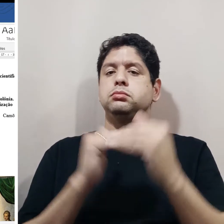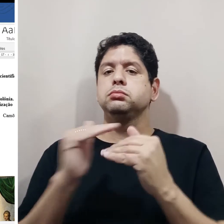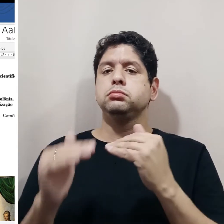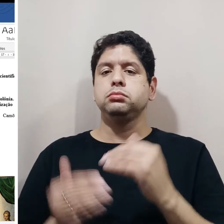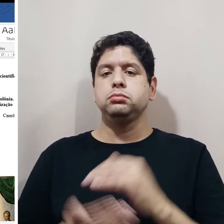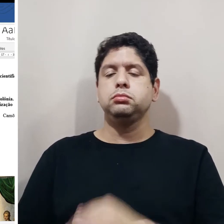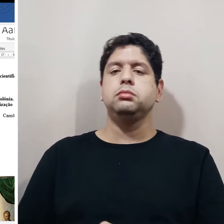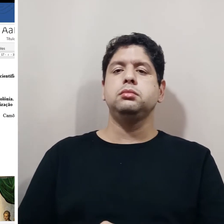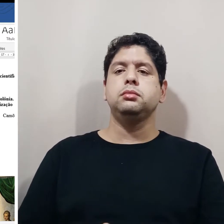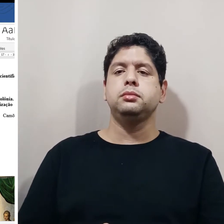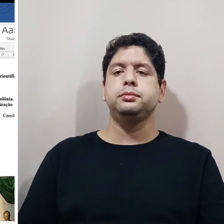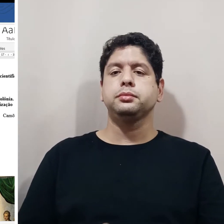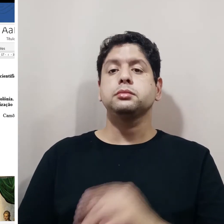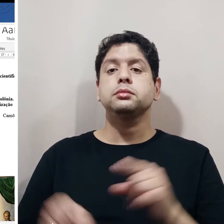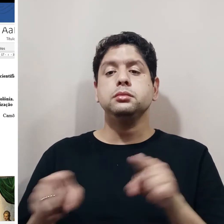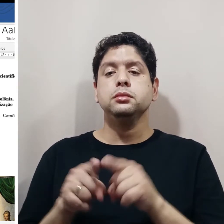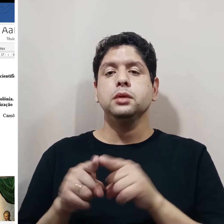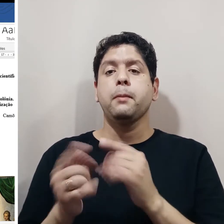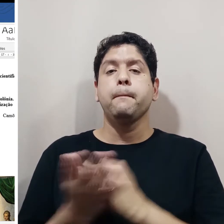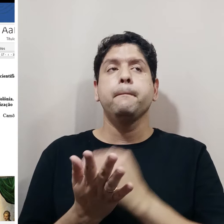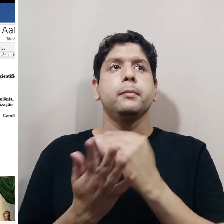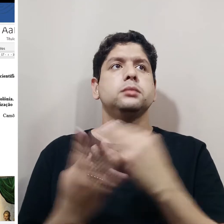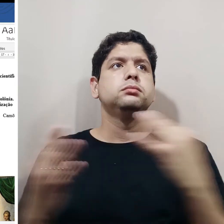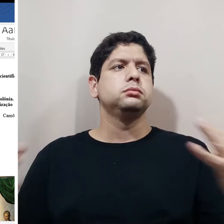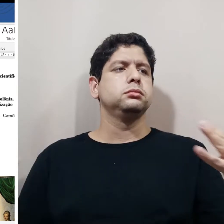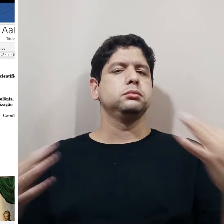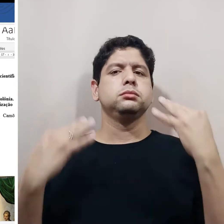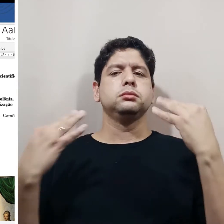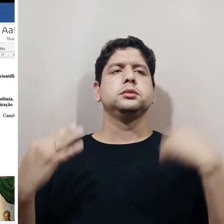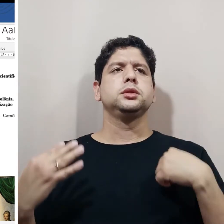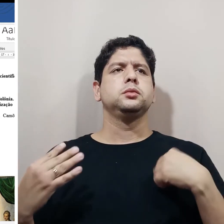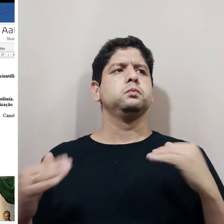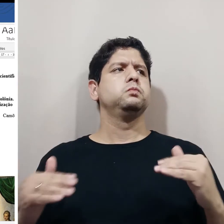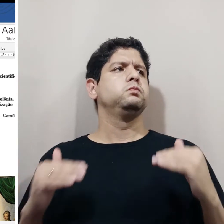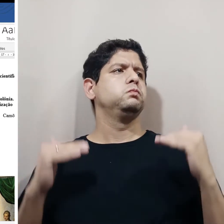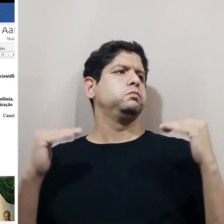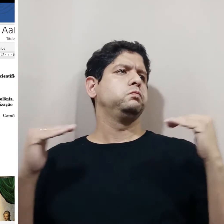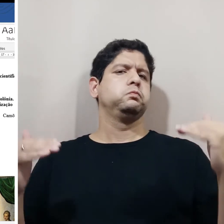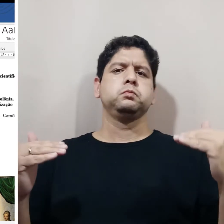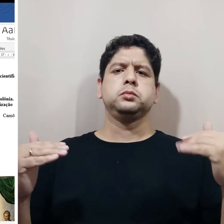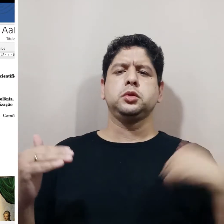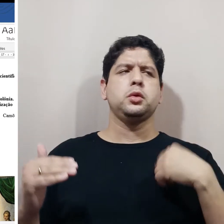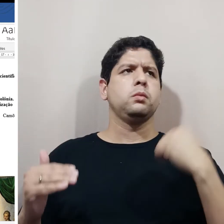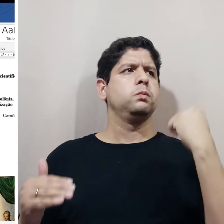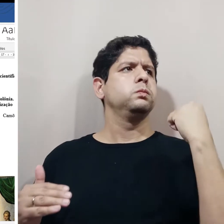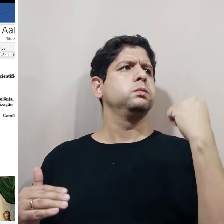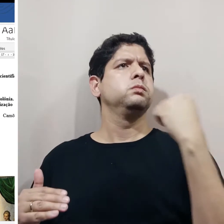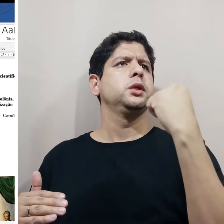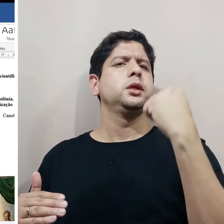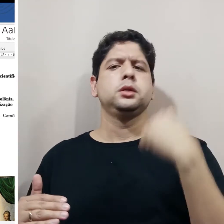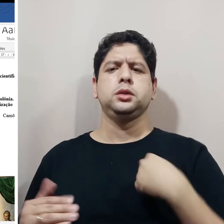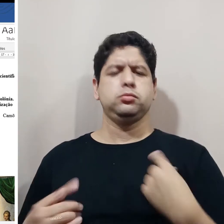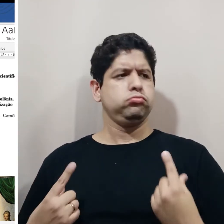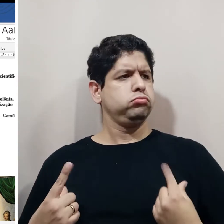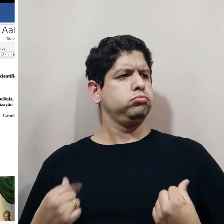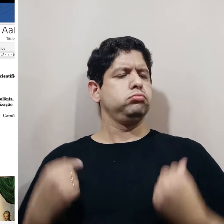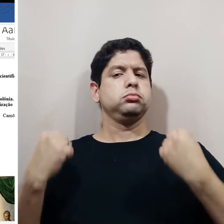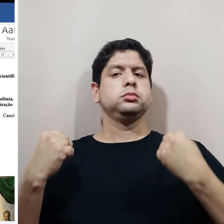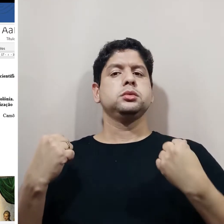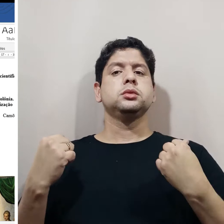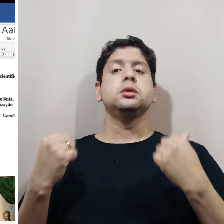se projetar, né? Uma das formas que essas pessoas tinham, né, para se projetar socialmente, né,